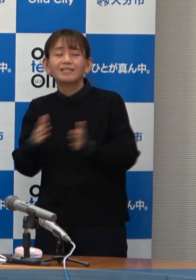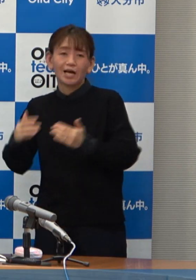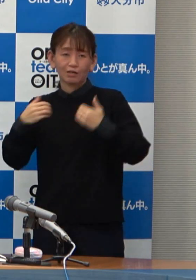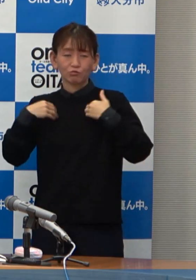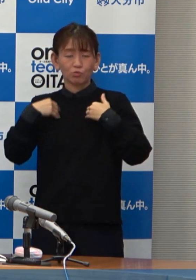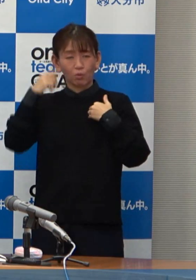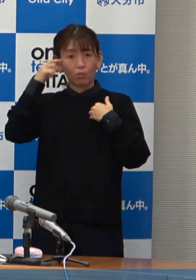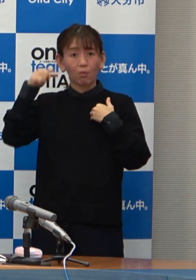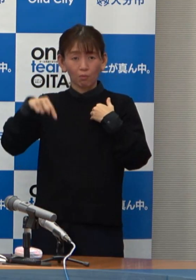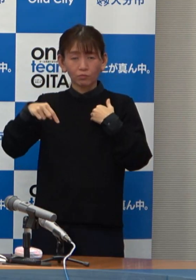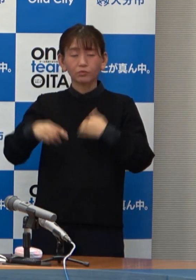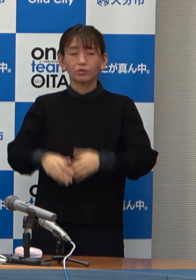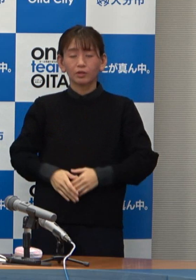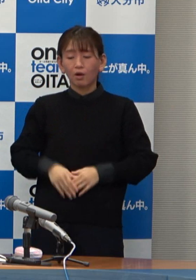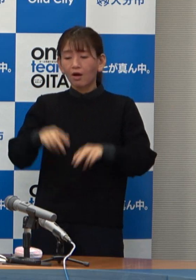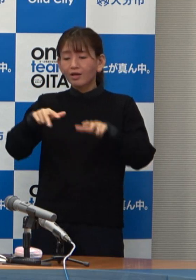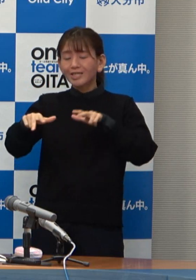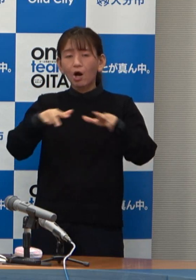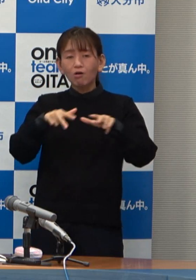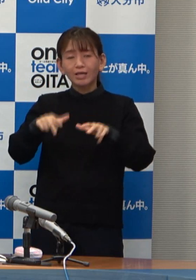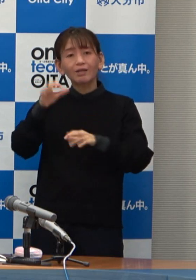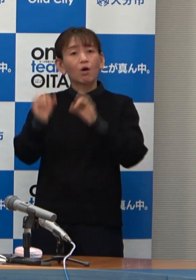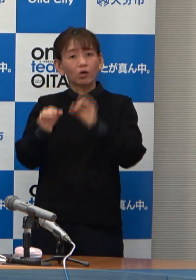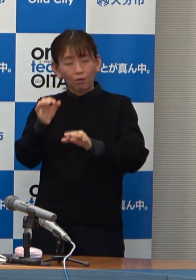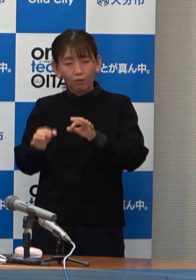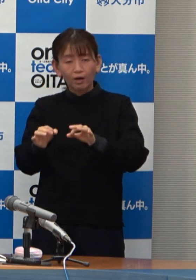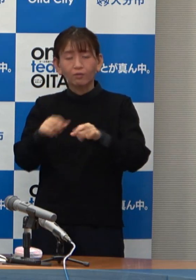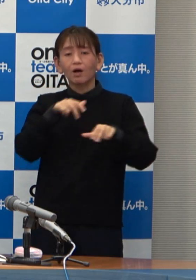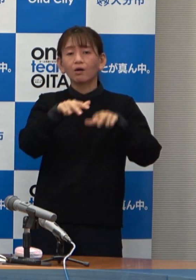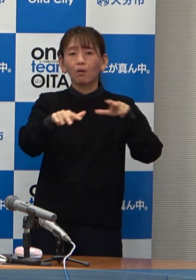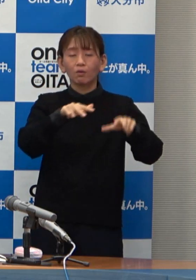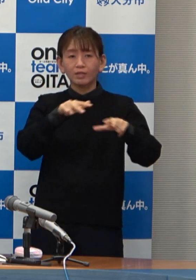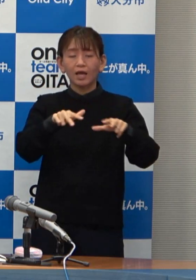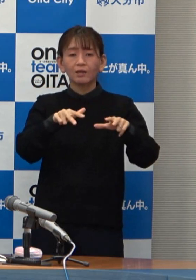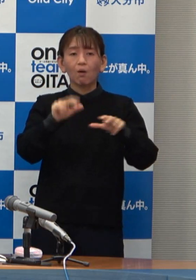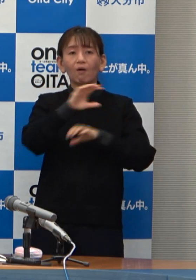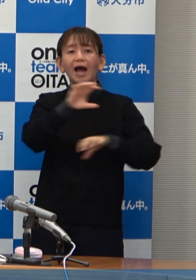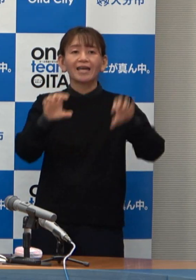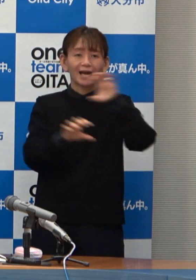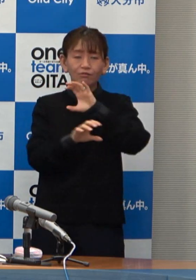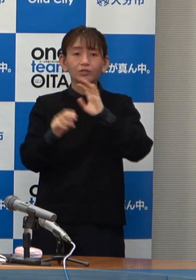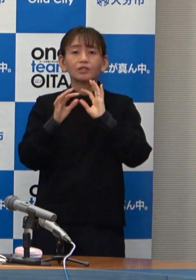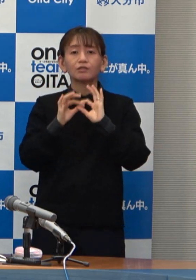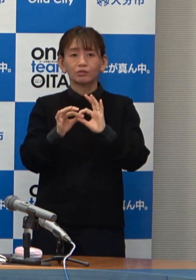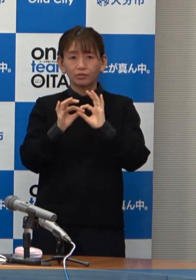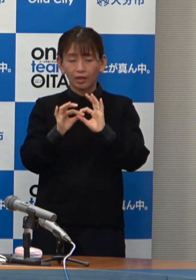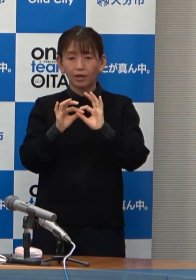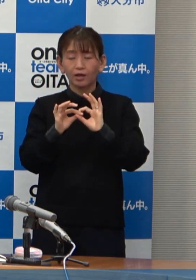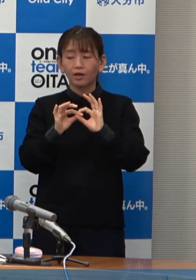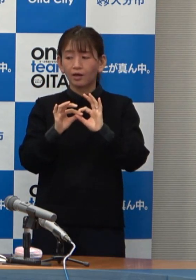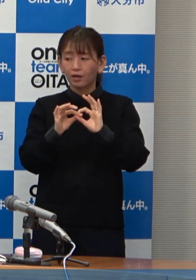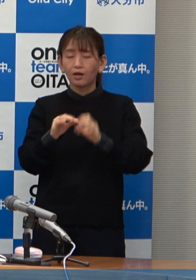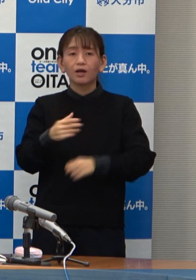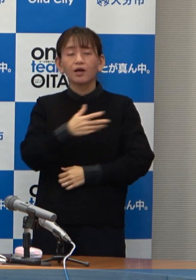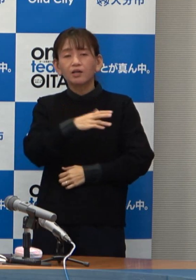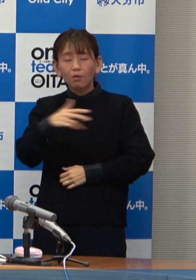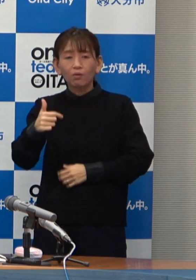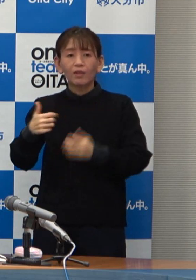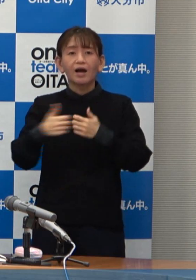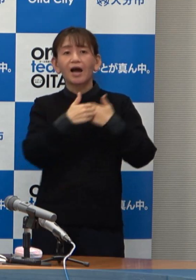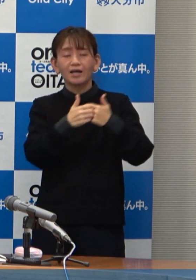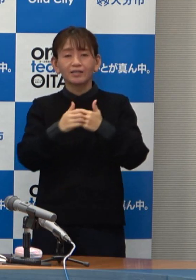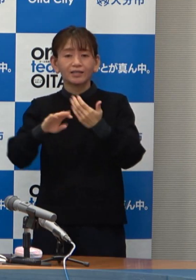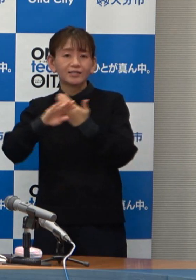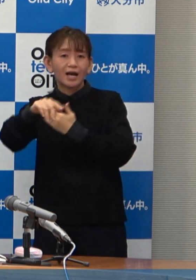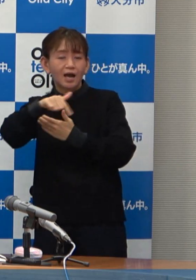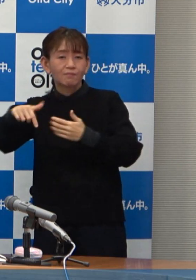行政評価行政改革についてはいろんな会議体があるんですね外部の人が入った